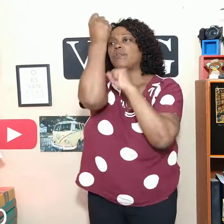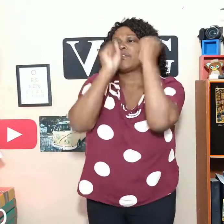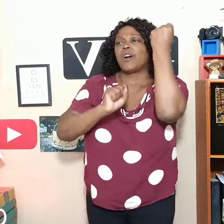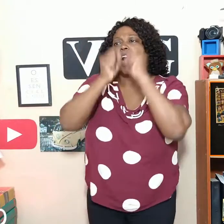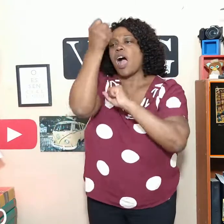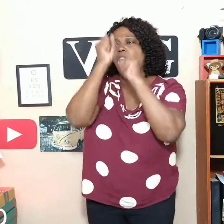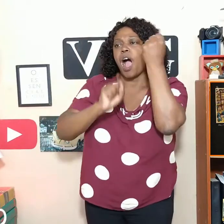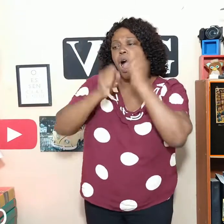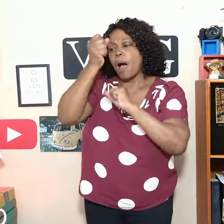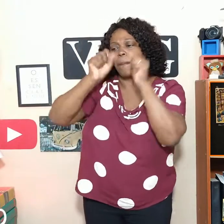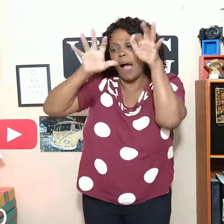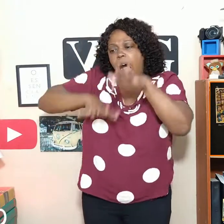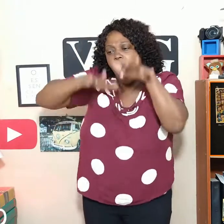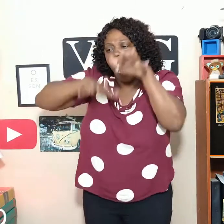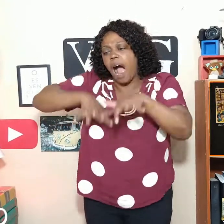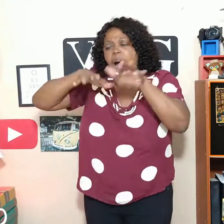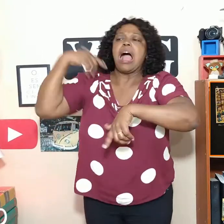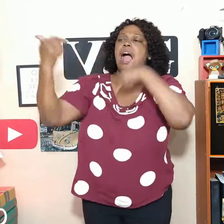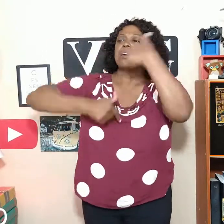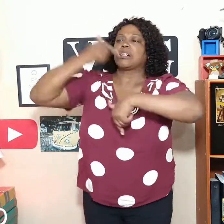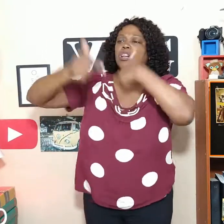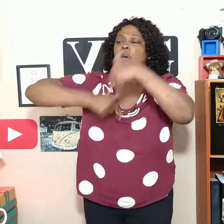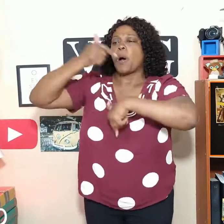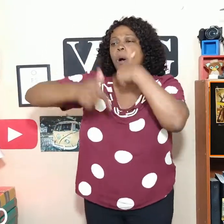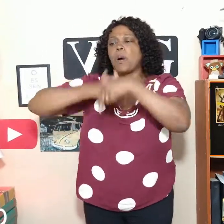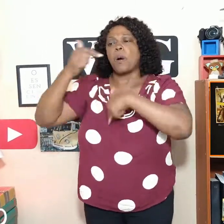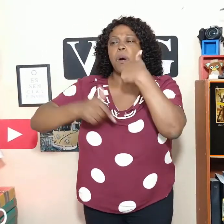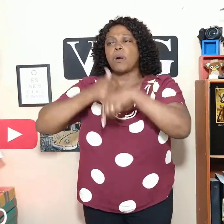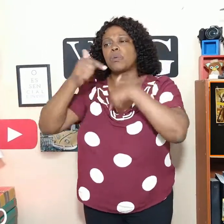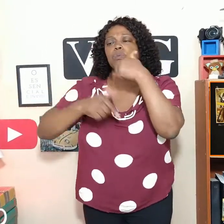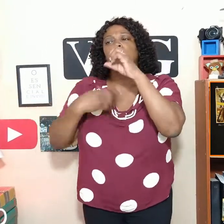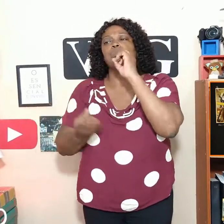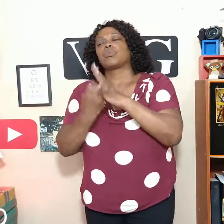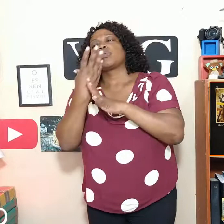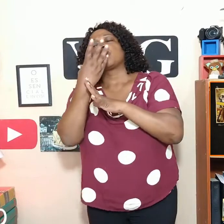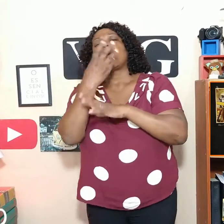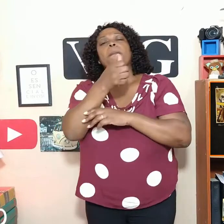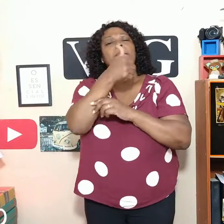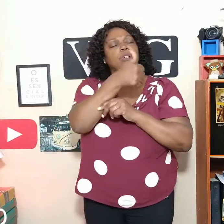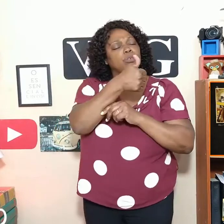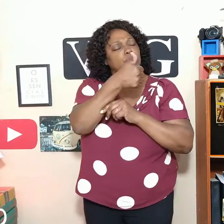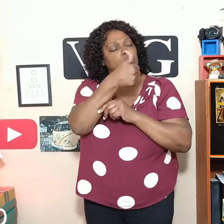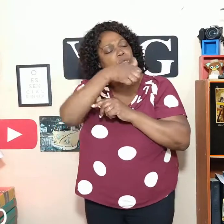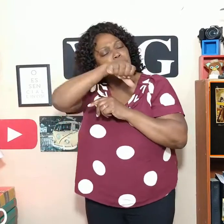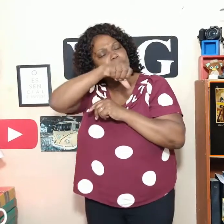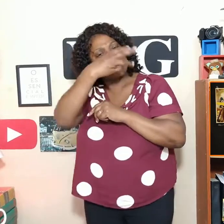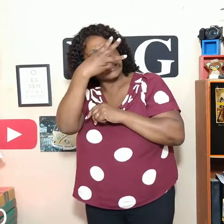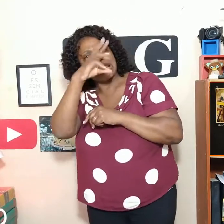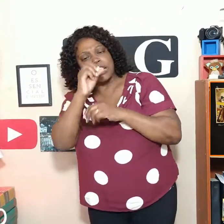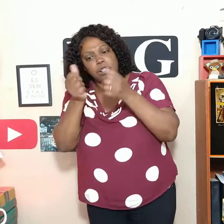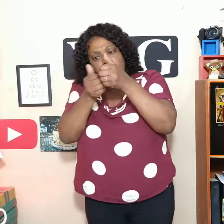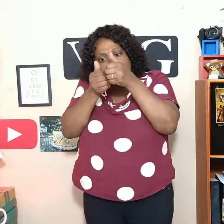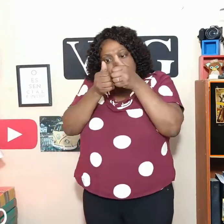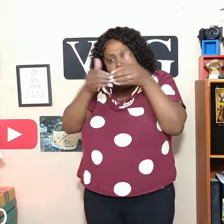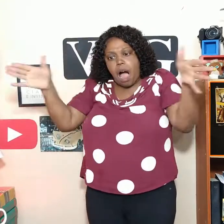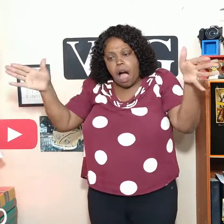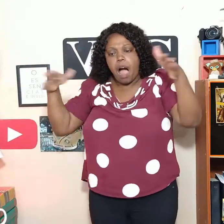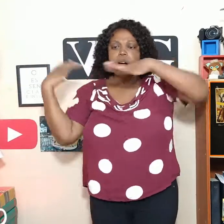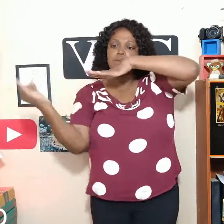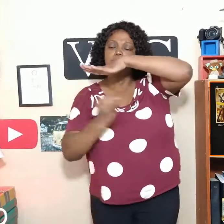fábrica, com duendes produzindo em larga escala e com uma linha de montagem, surge na década de 1930, após a expansão da